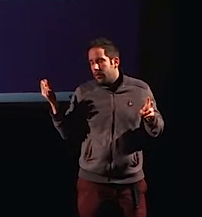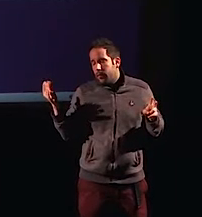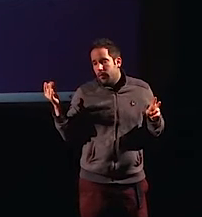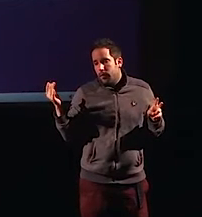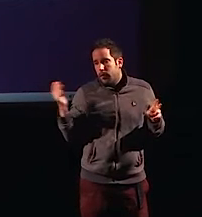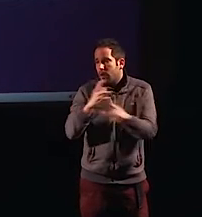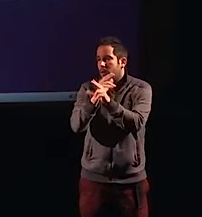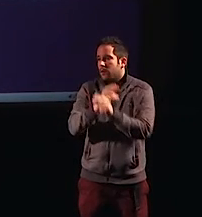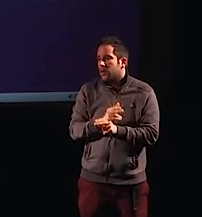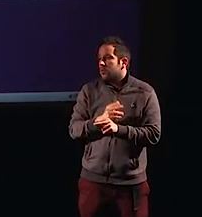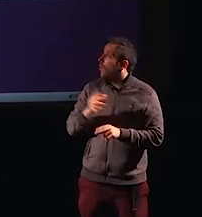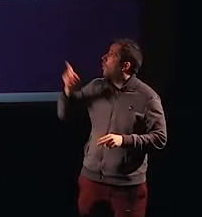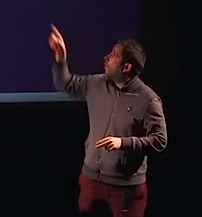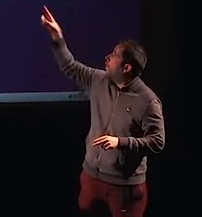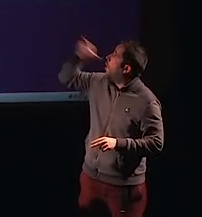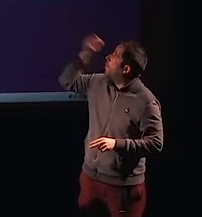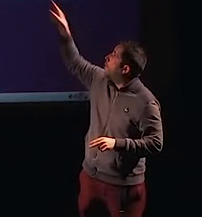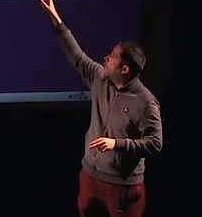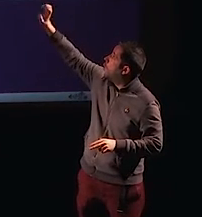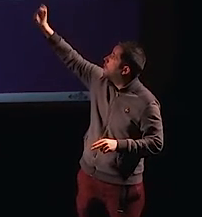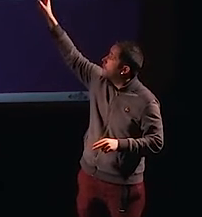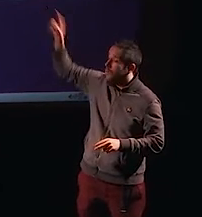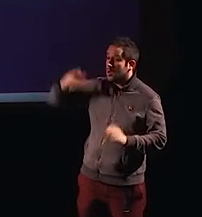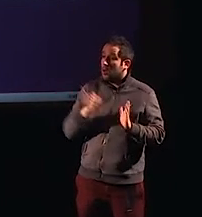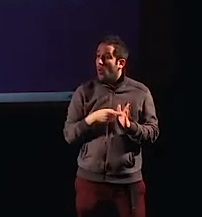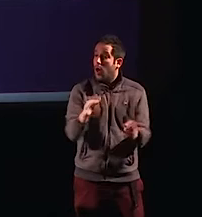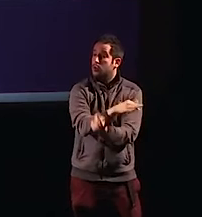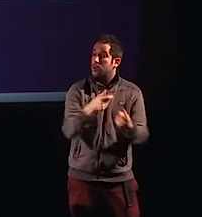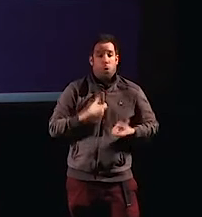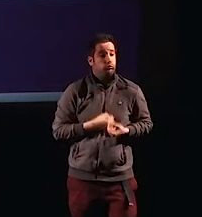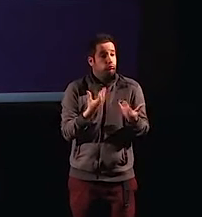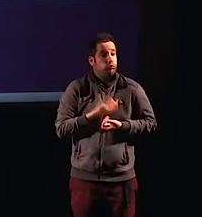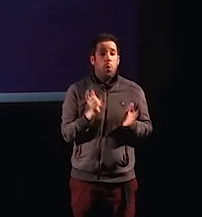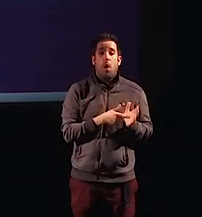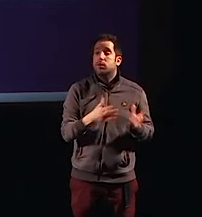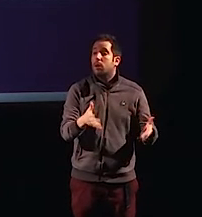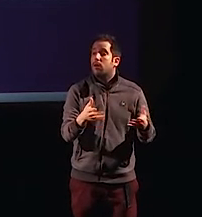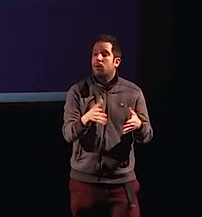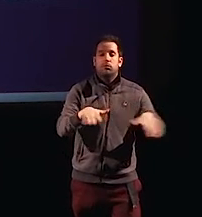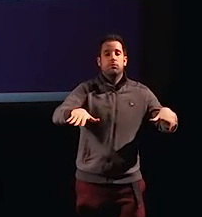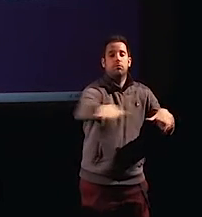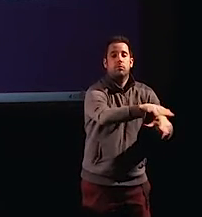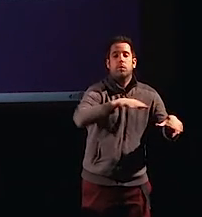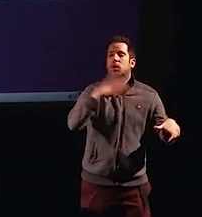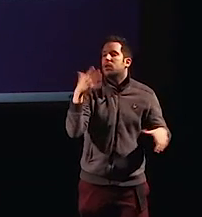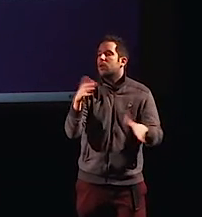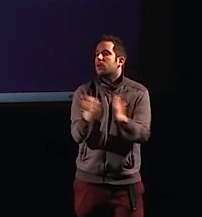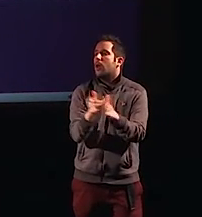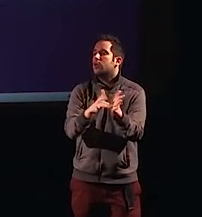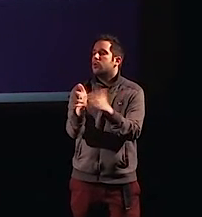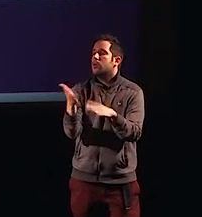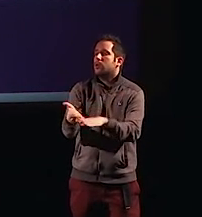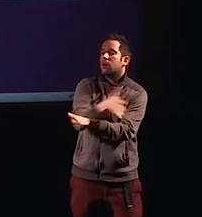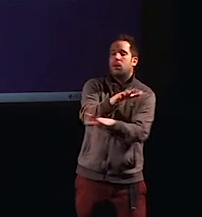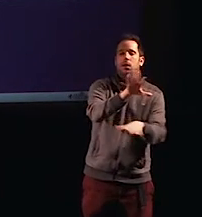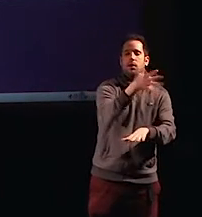la définition donnée par Euripide. Donc, au départ, c'était juste un droit de s'exprimer en société. Vous voyez dans l'agora, vous voyez un petit peu le système du 5e siècle avant Jésus-Christ,